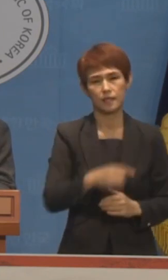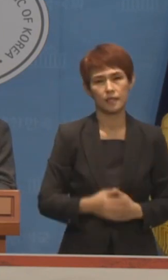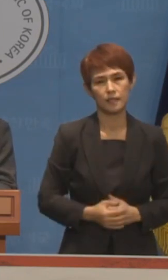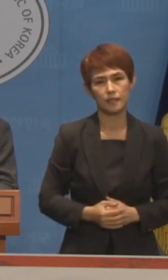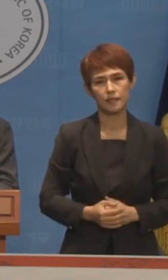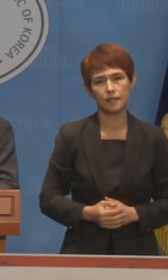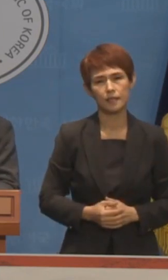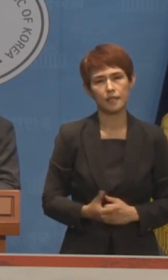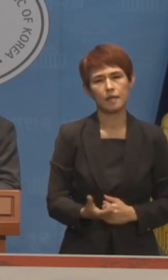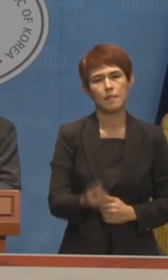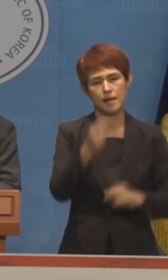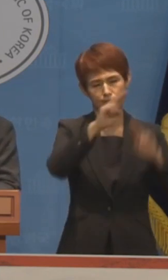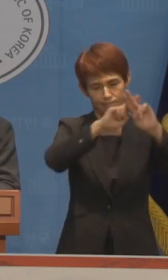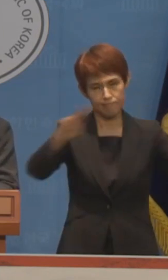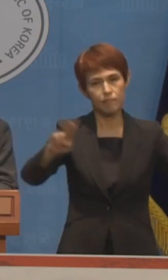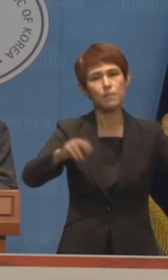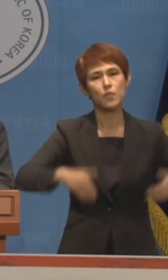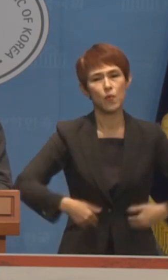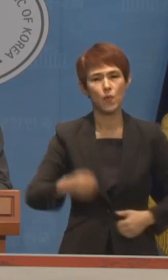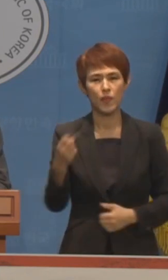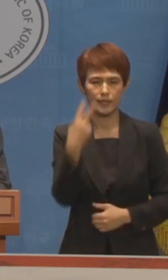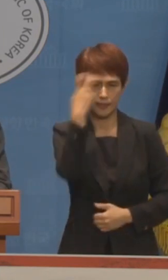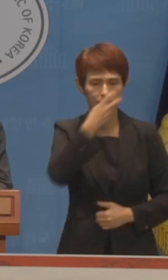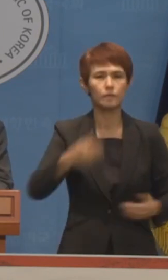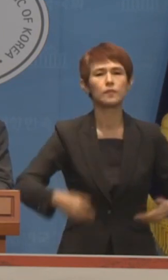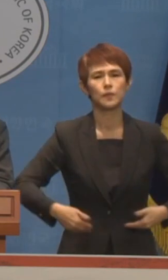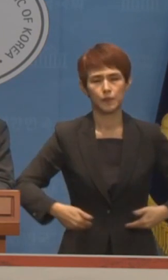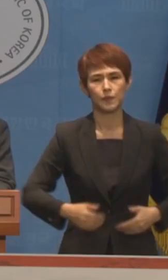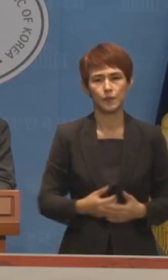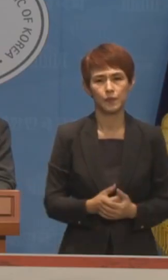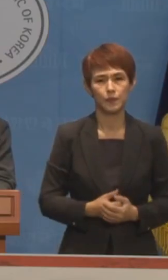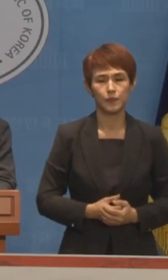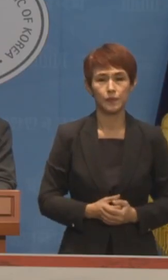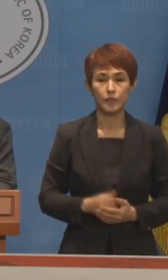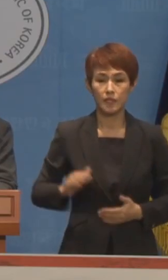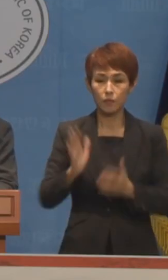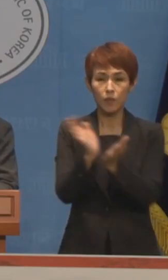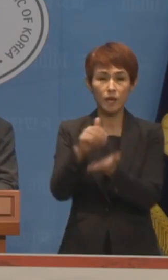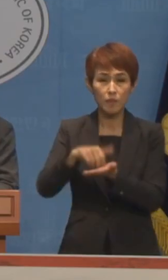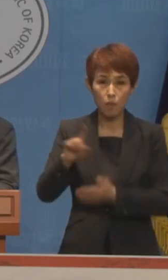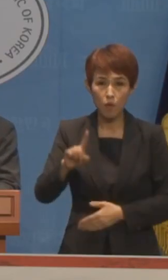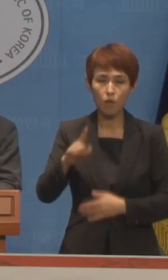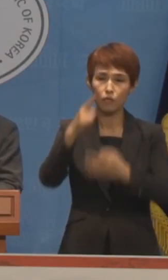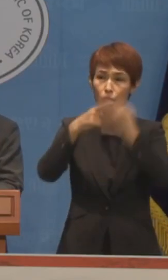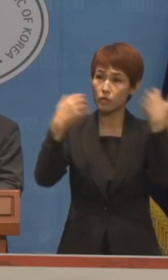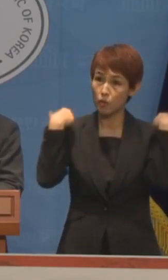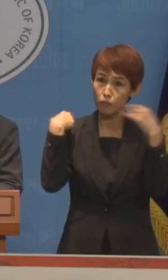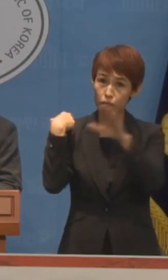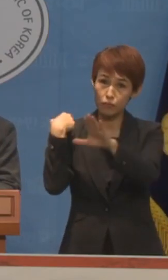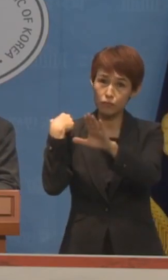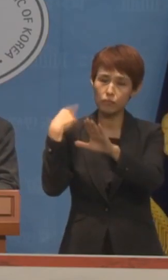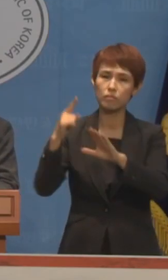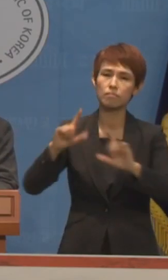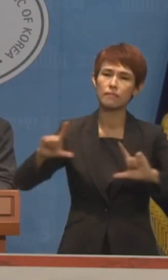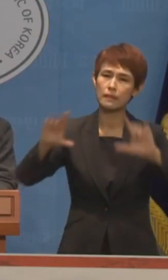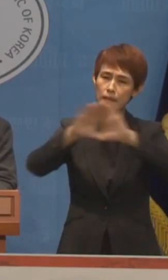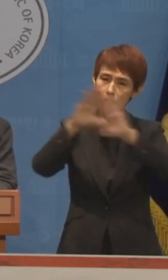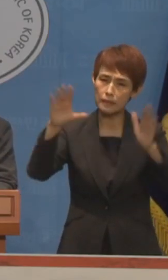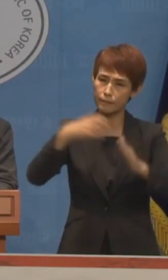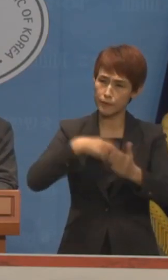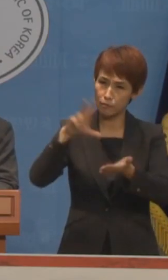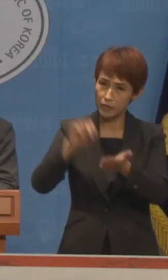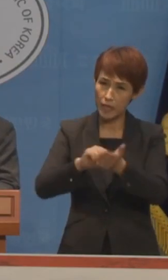백제와 함께 전면 재수립이 필요하다고 생각합니다. 진보당은 윤석열 정부의 기후대응 역행을